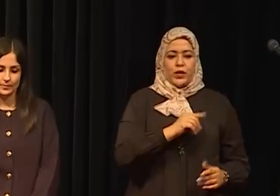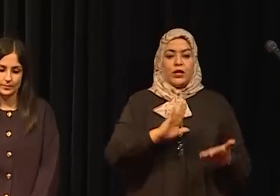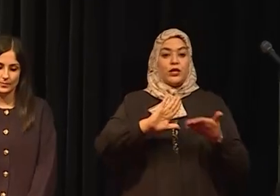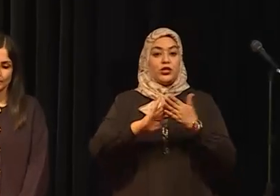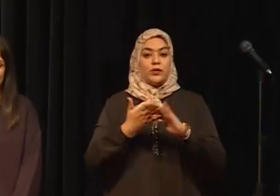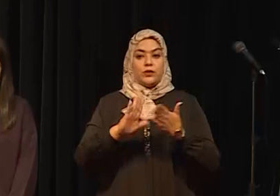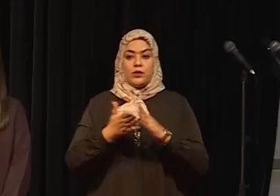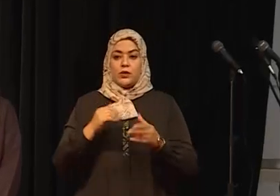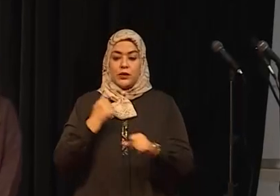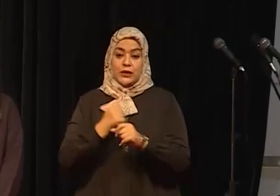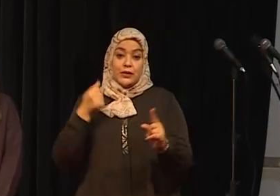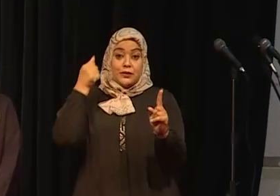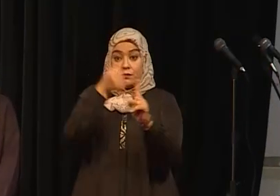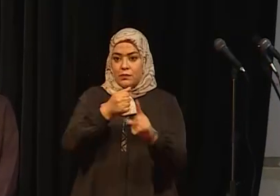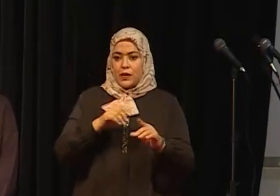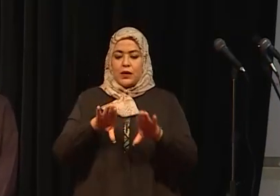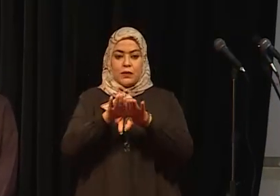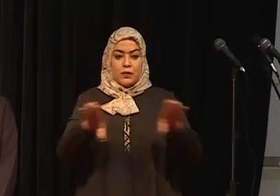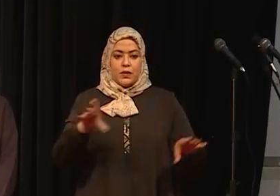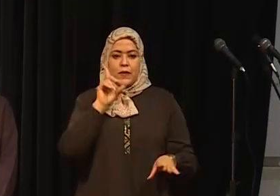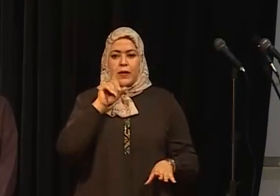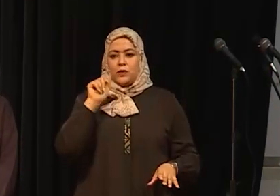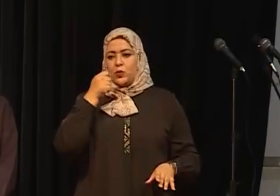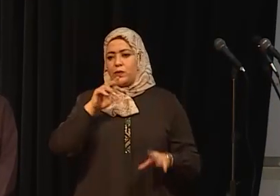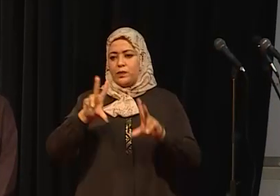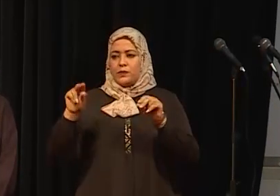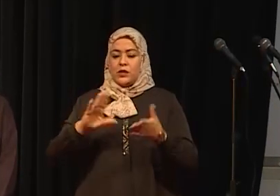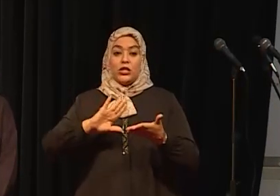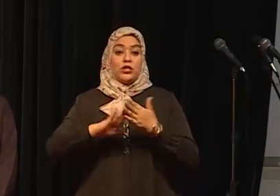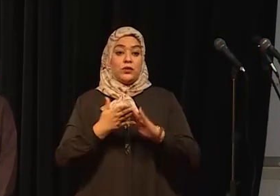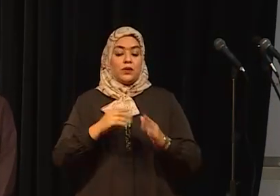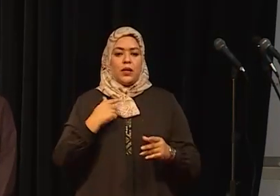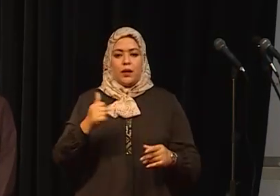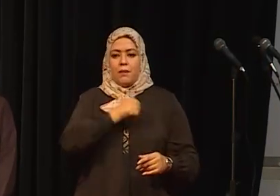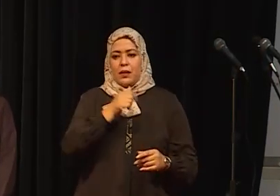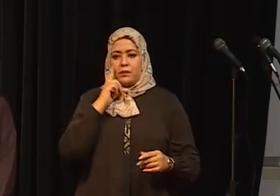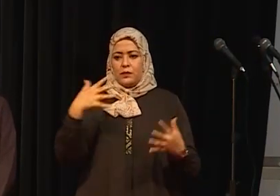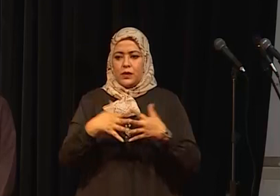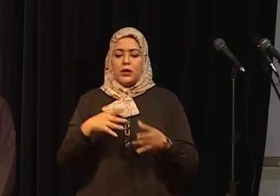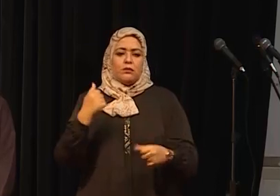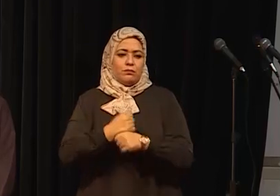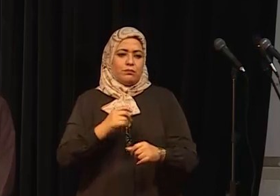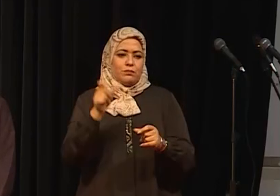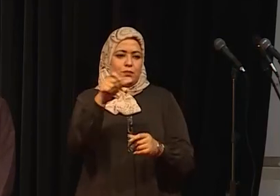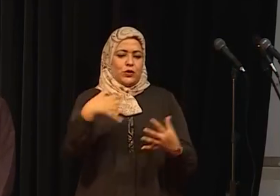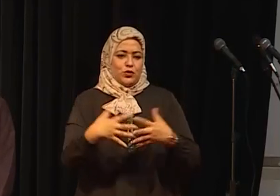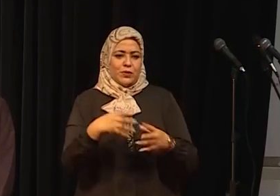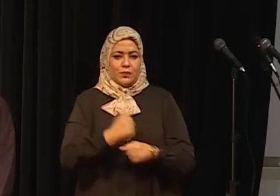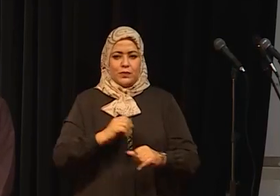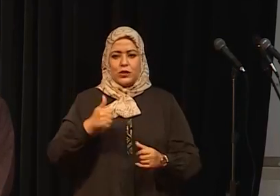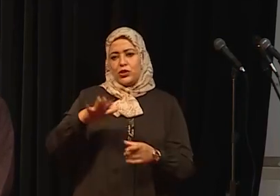جمعية تحدي للمساواة والمواطنة، جمعية أمان، وعدة فاعلين بالمجتمع